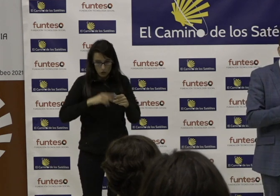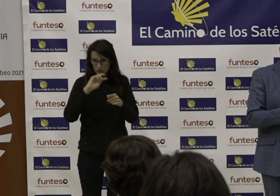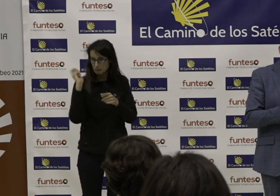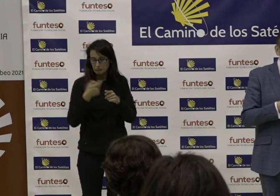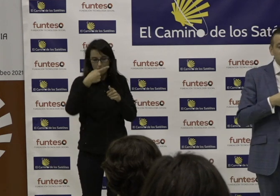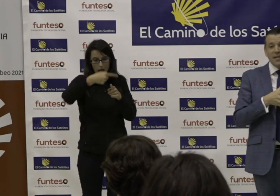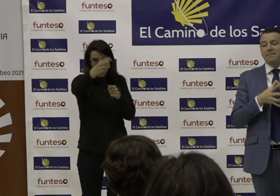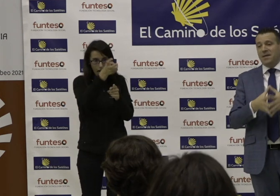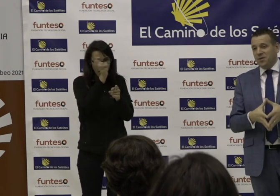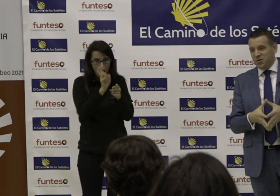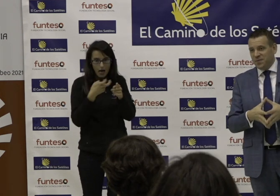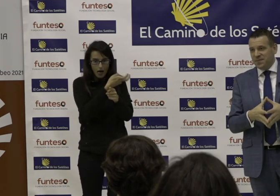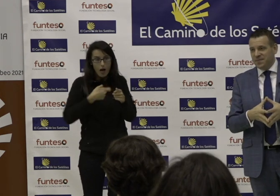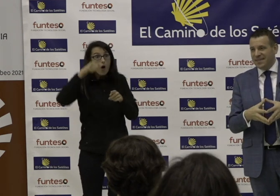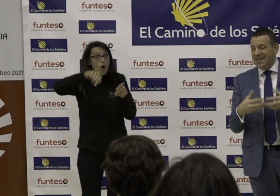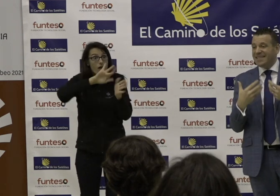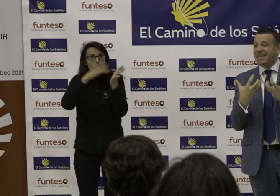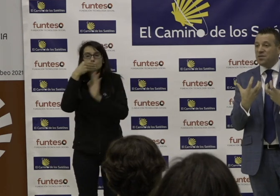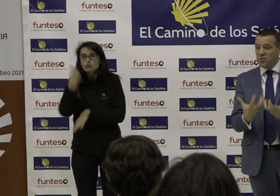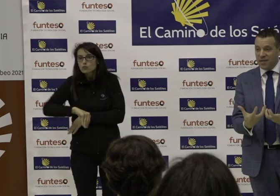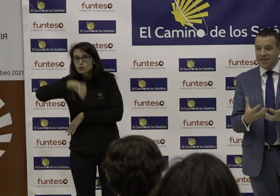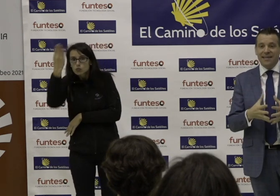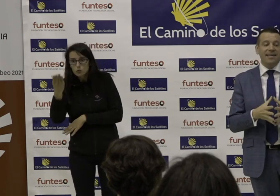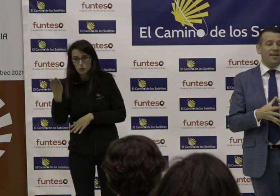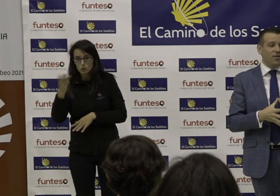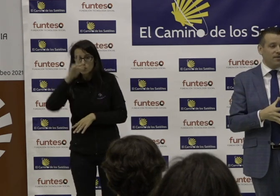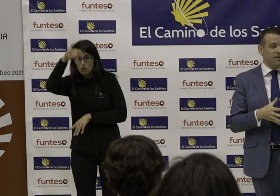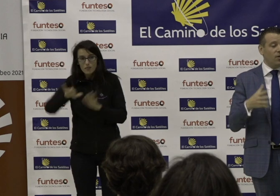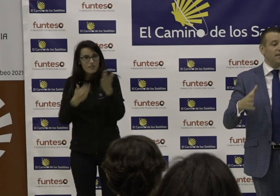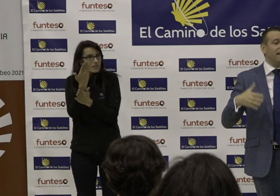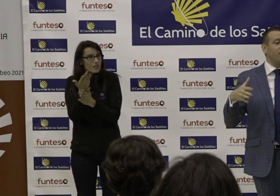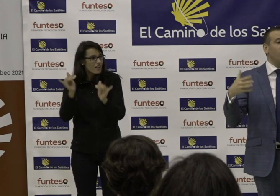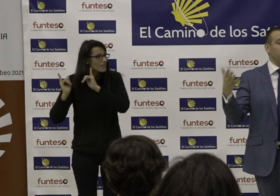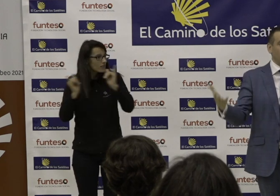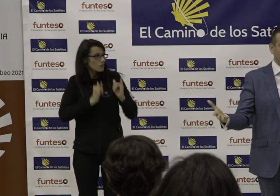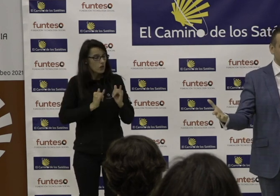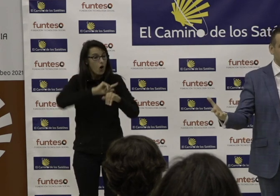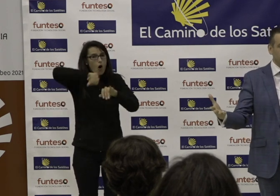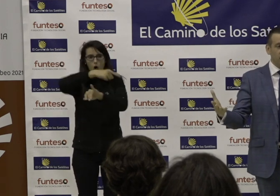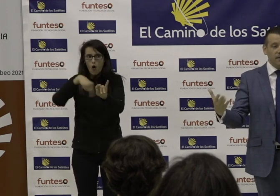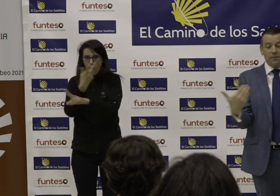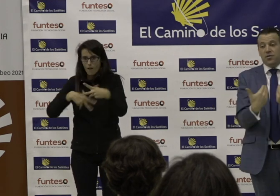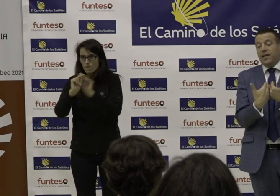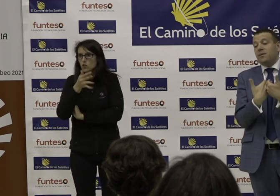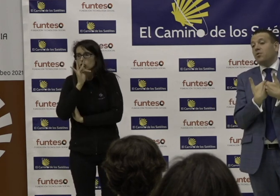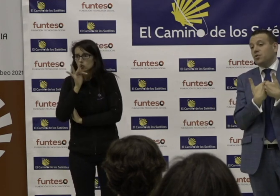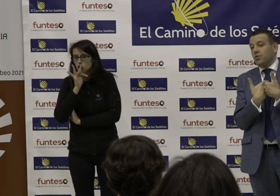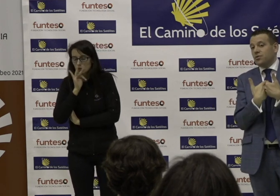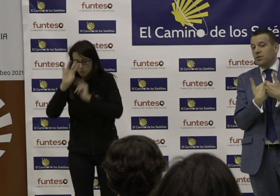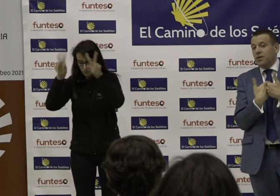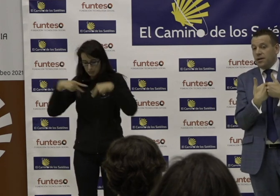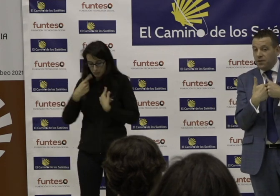Hoy es un día maravilloso, tenéis que disfrutar del día de hoy, todavía quedan horas por delante. Reflexionar